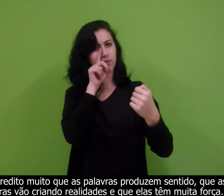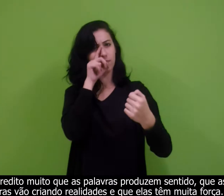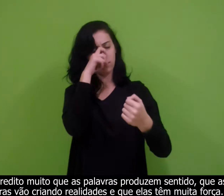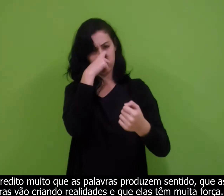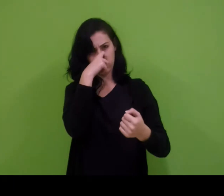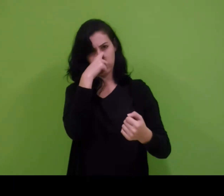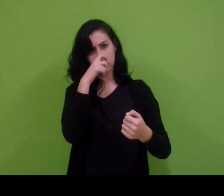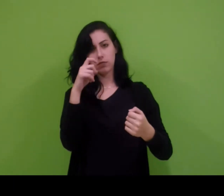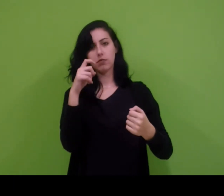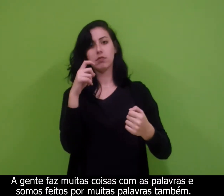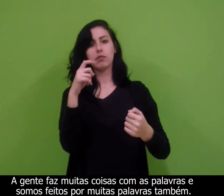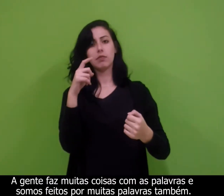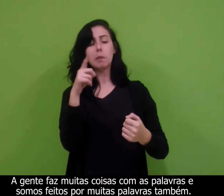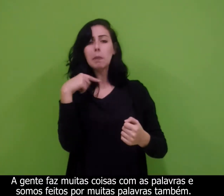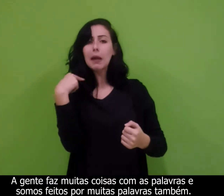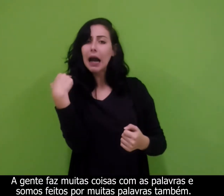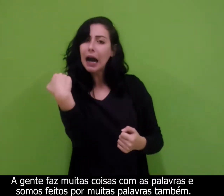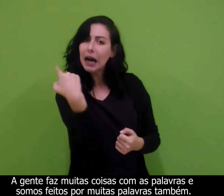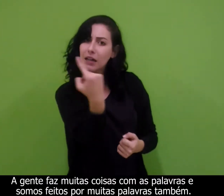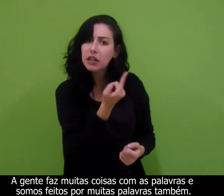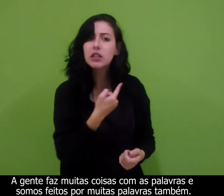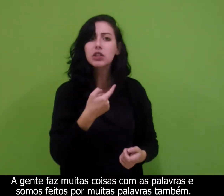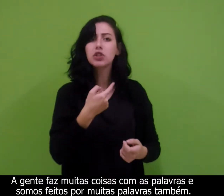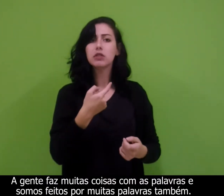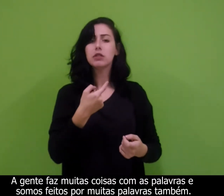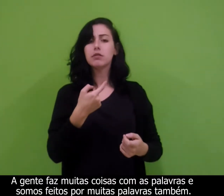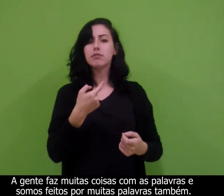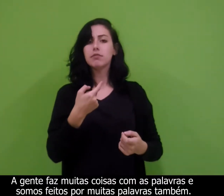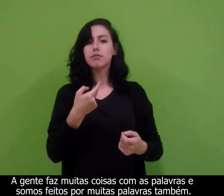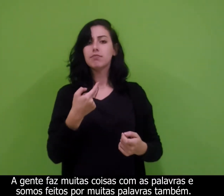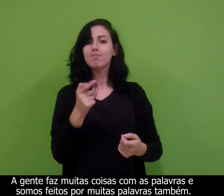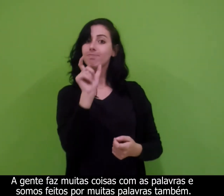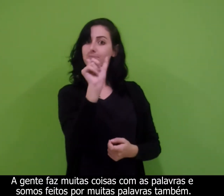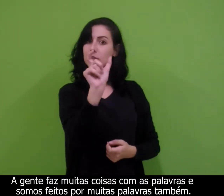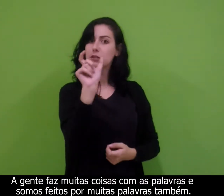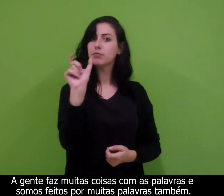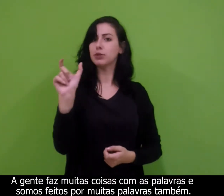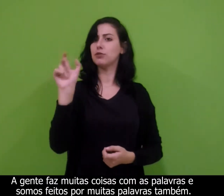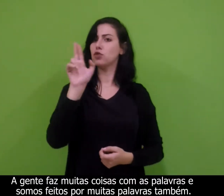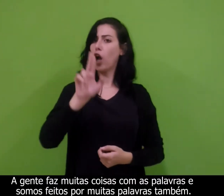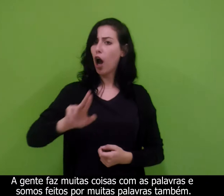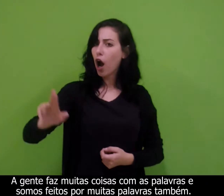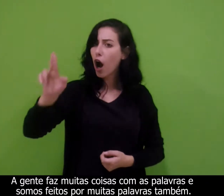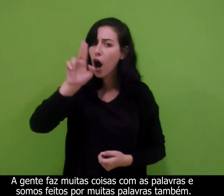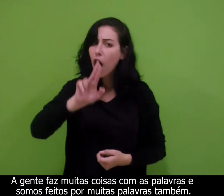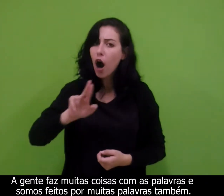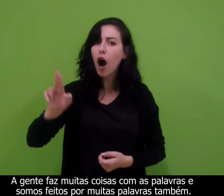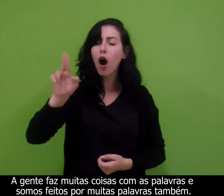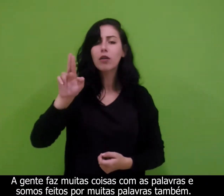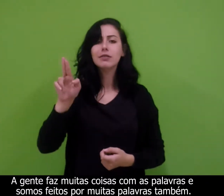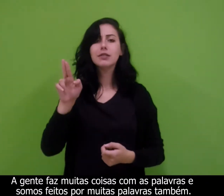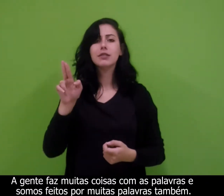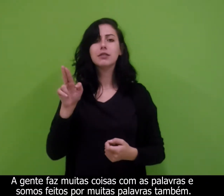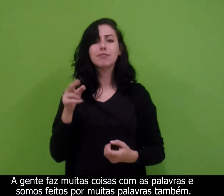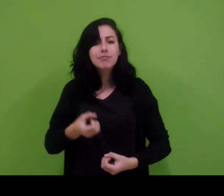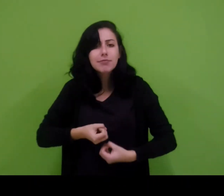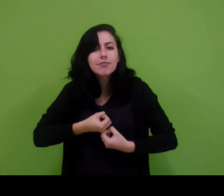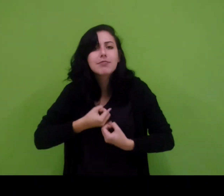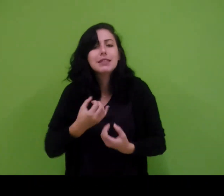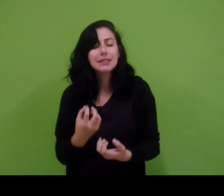né? E a gente faz muitas coisas com as palavras e somos feitos por muitas palavras também. E